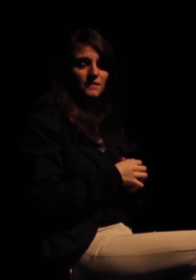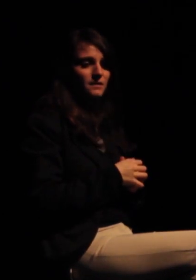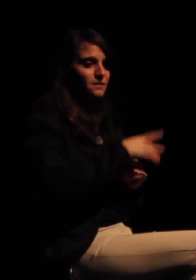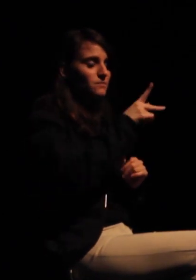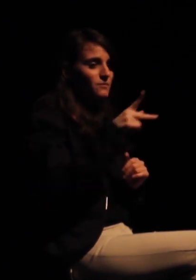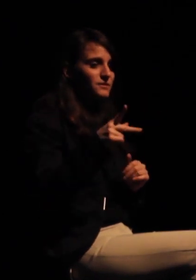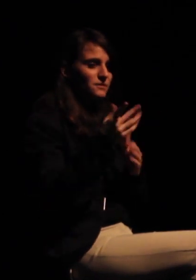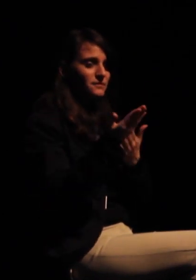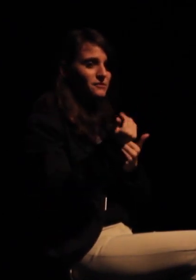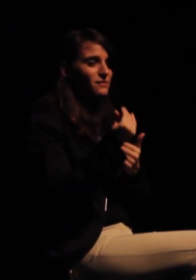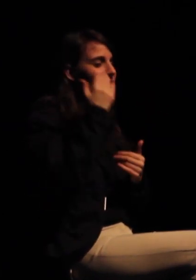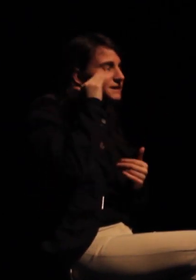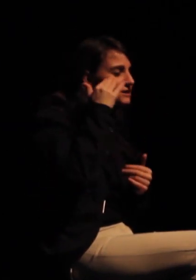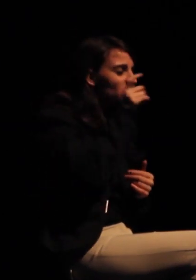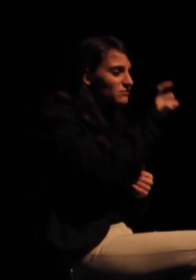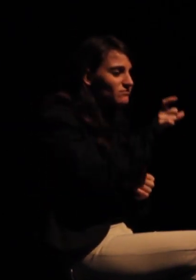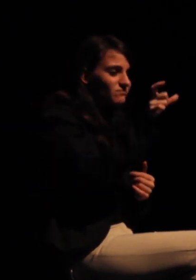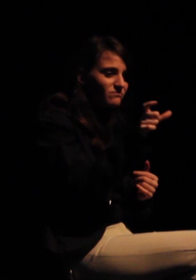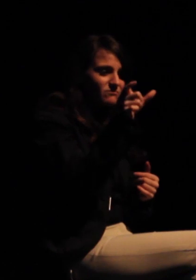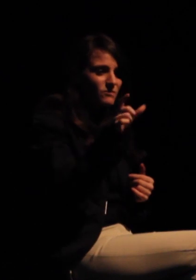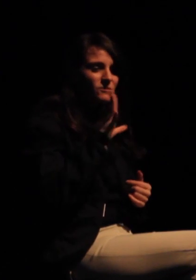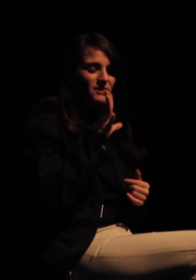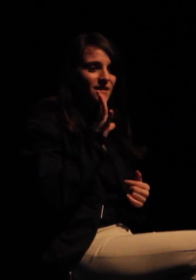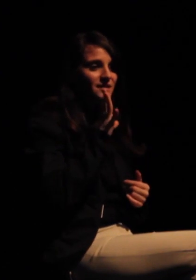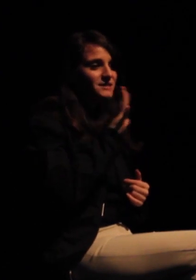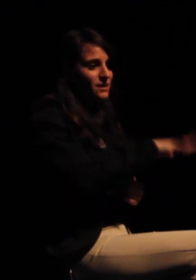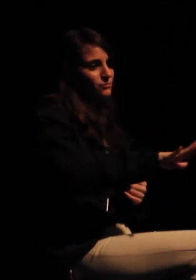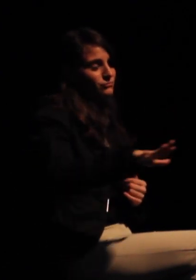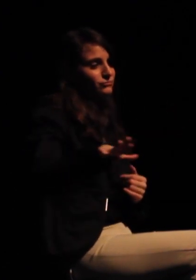Elas entendiam aluno por aluno.